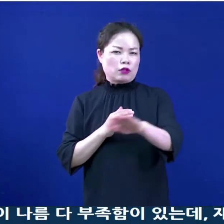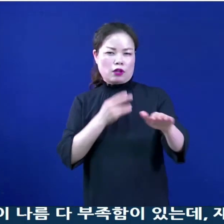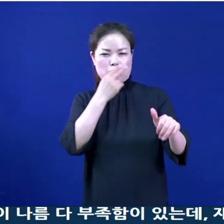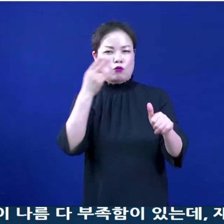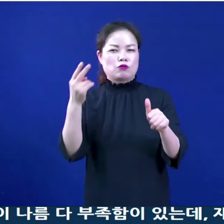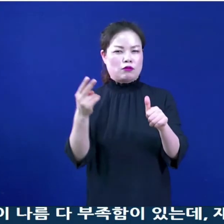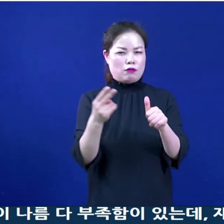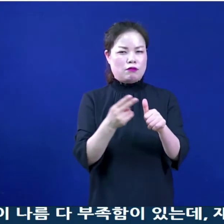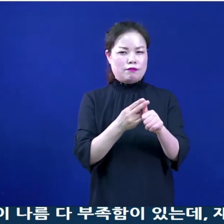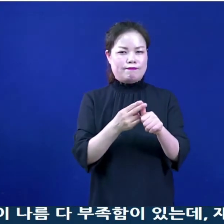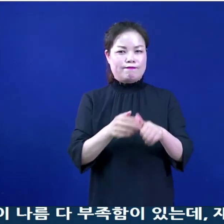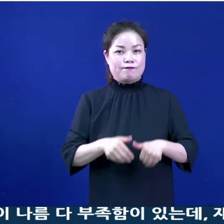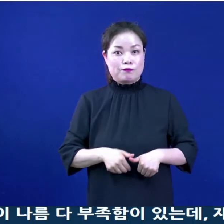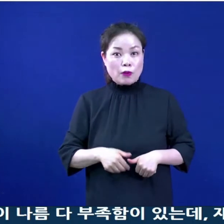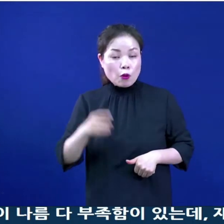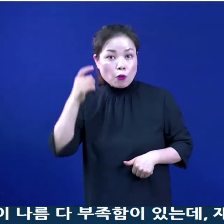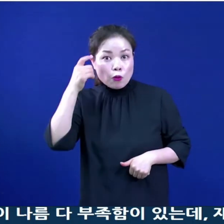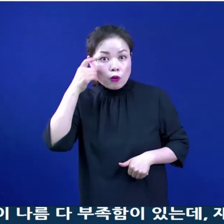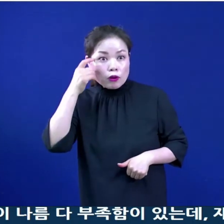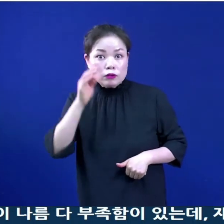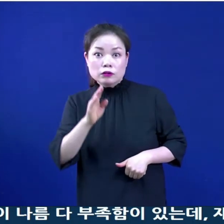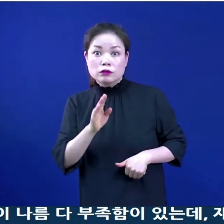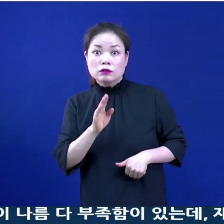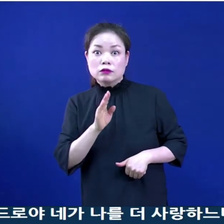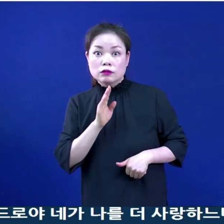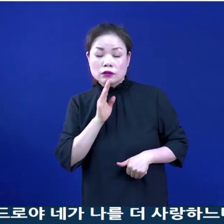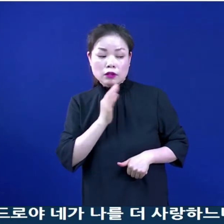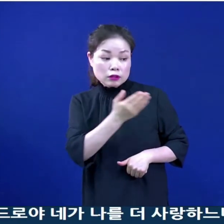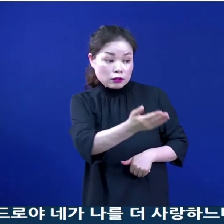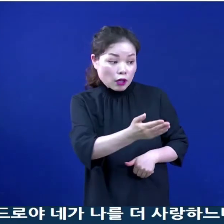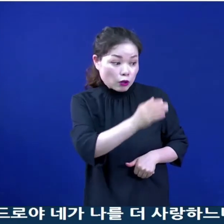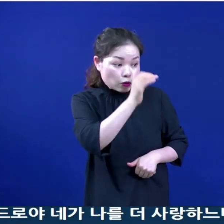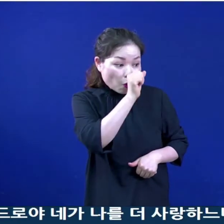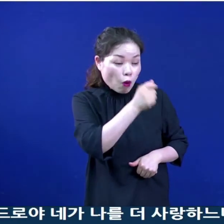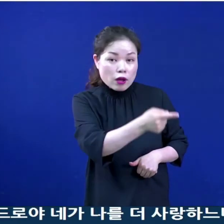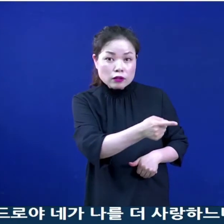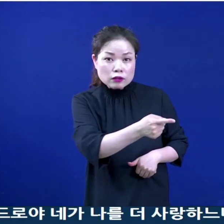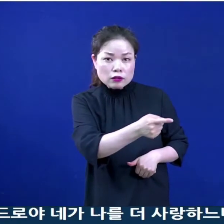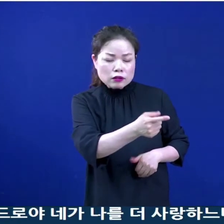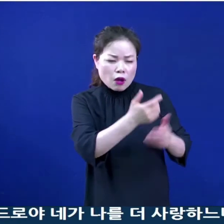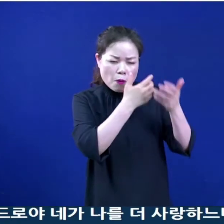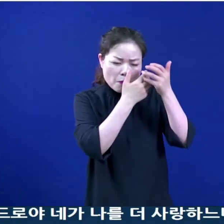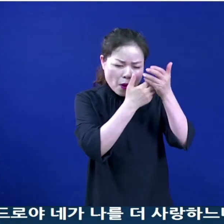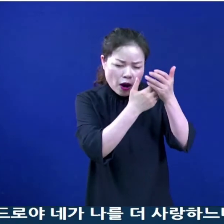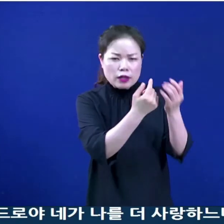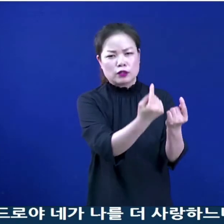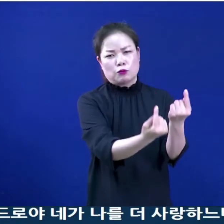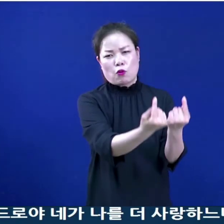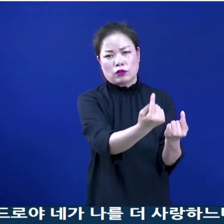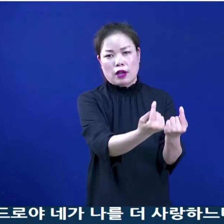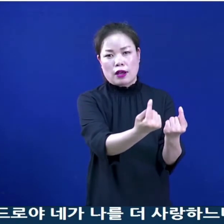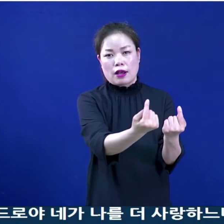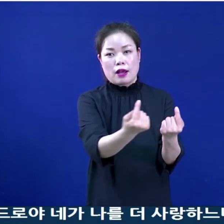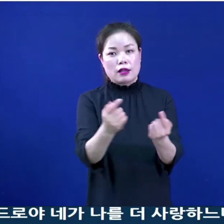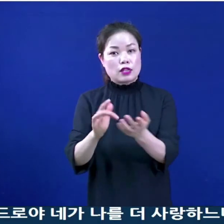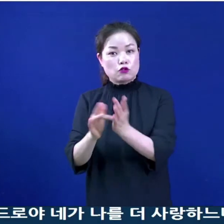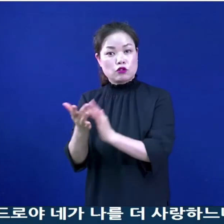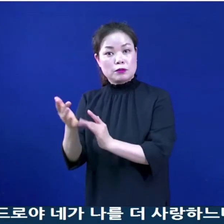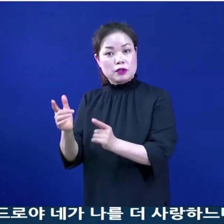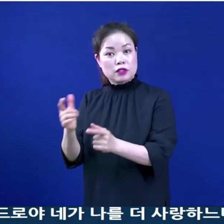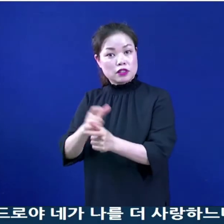돼요. 내가 정말 네가 좋아해서 몰두하고 있는 일보다 나를 더